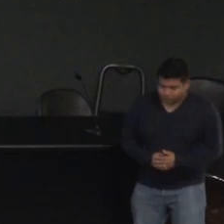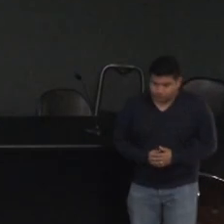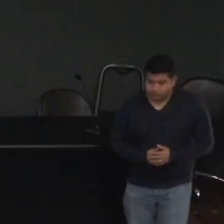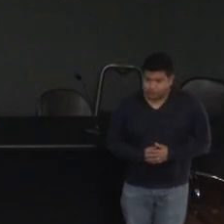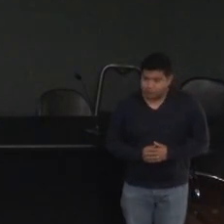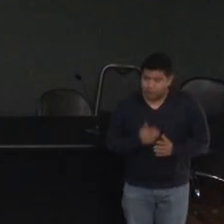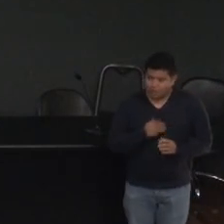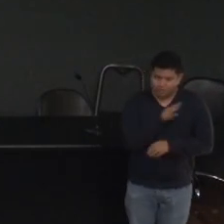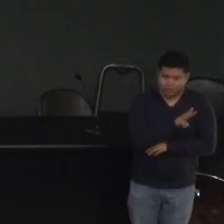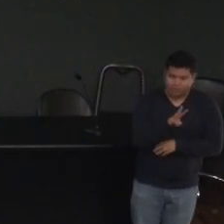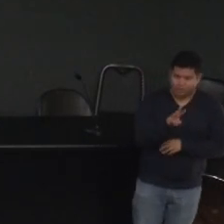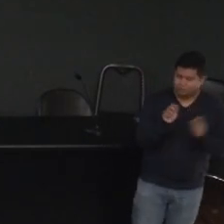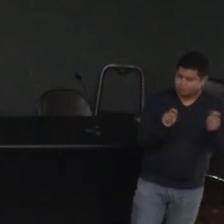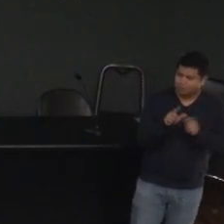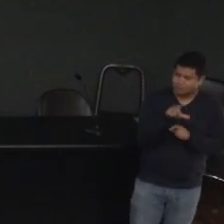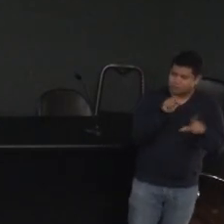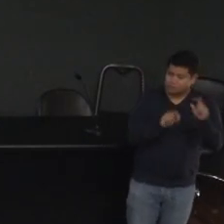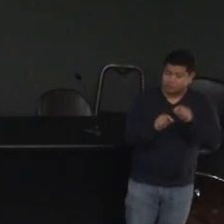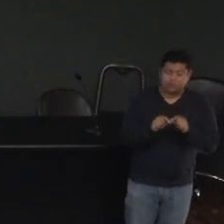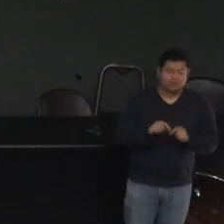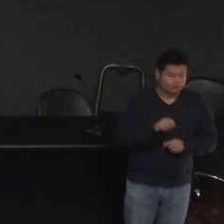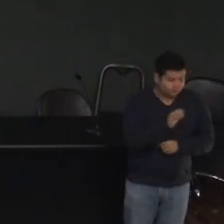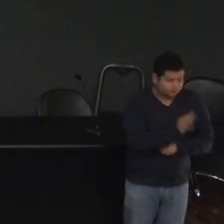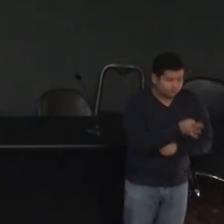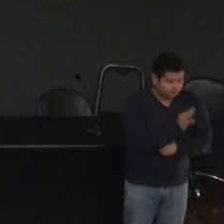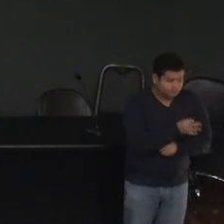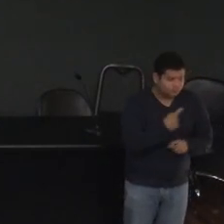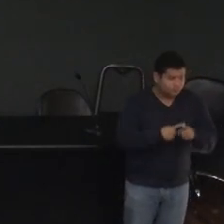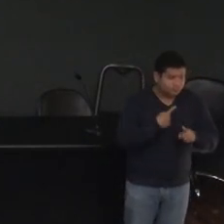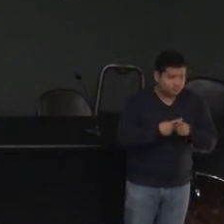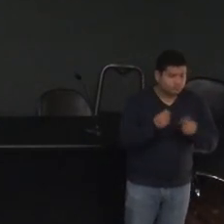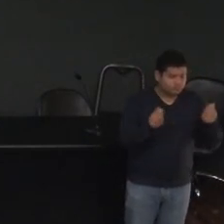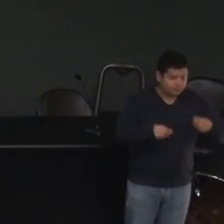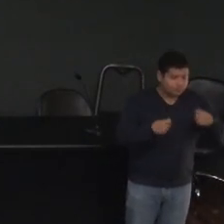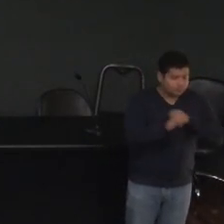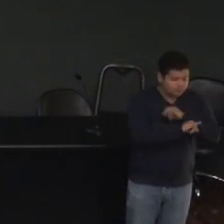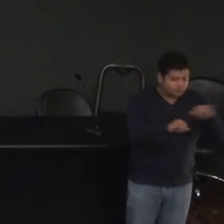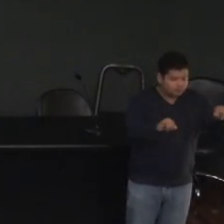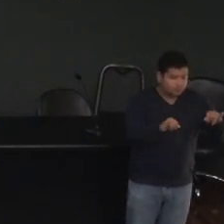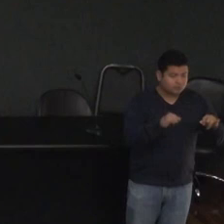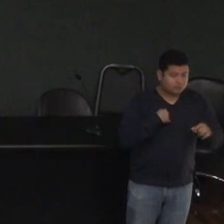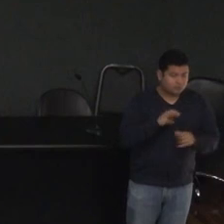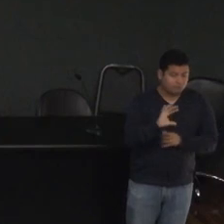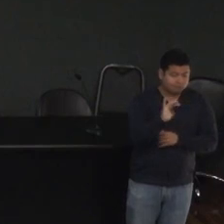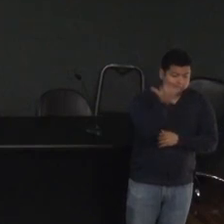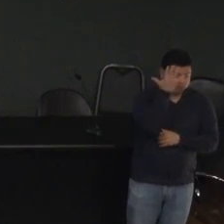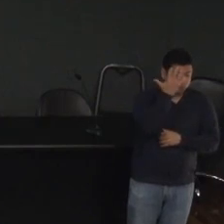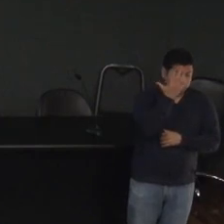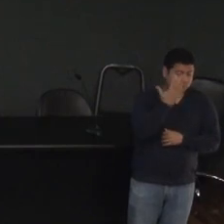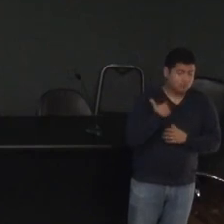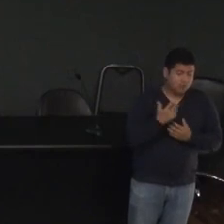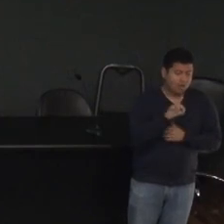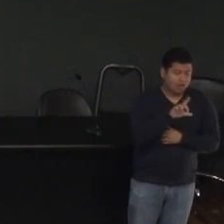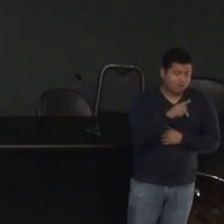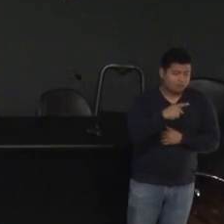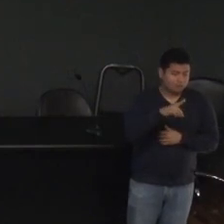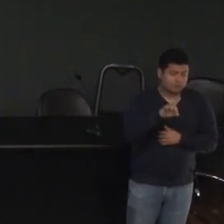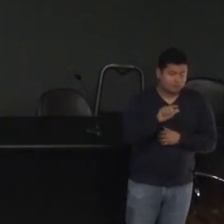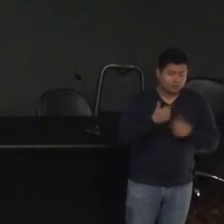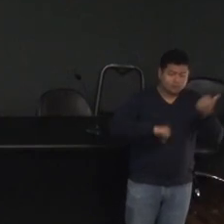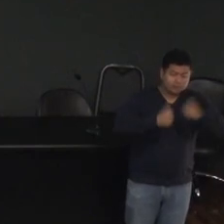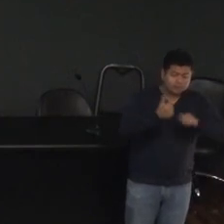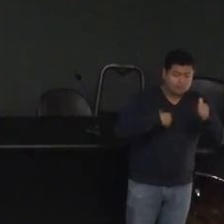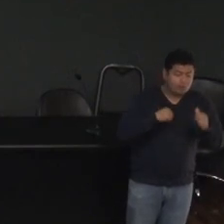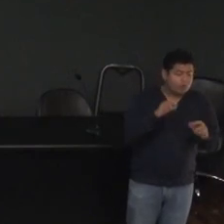num primeiro momento sim porque você tem que dar notícia do incidente daí a npd vai avaliar e daí vai te dizer olha em relação